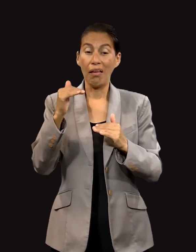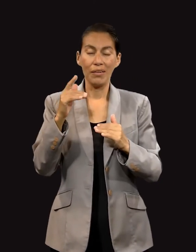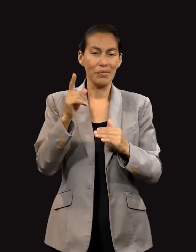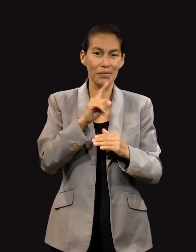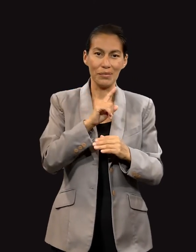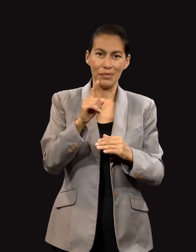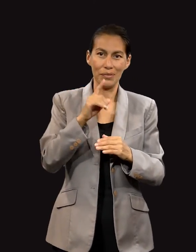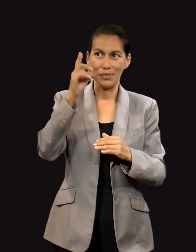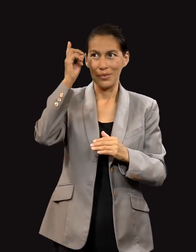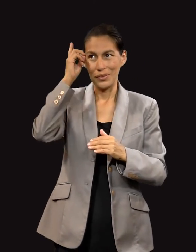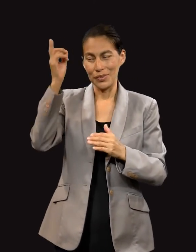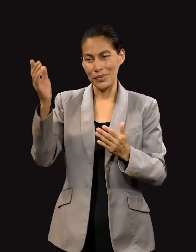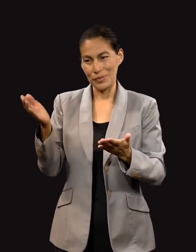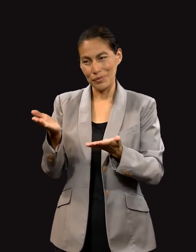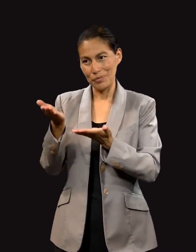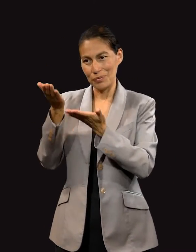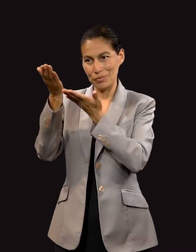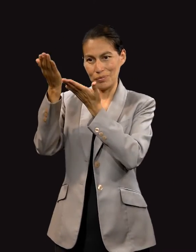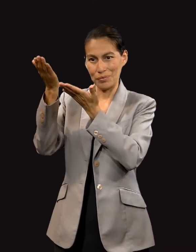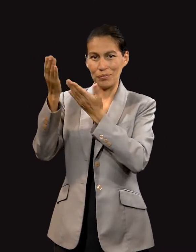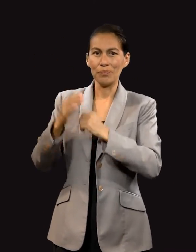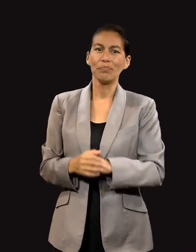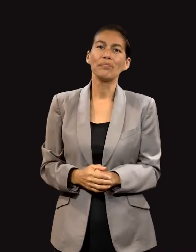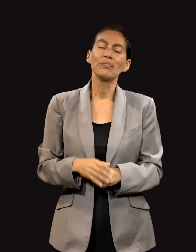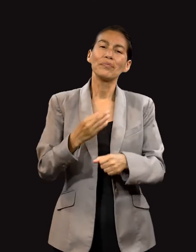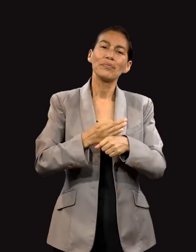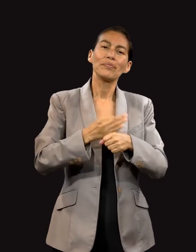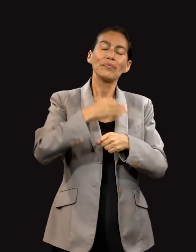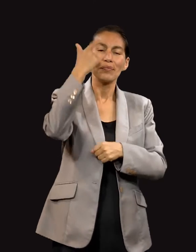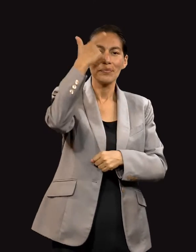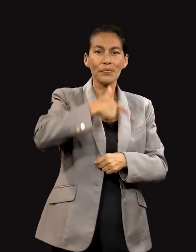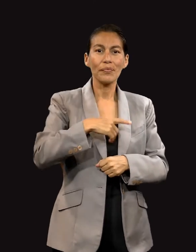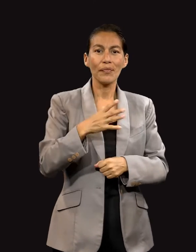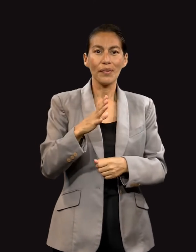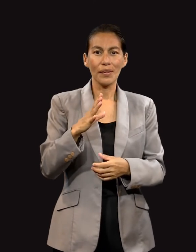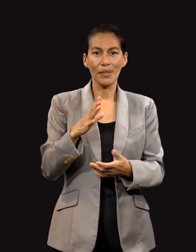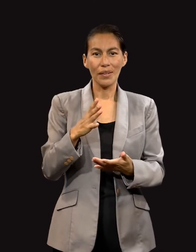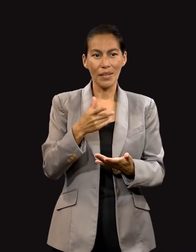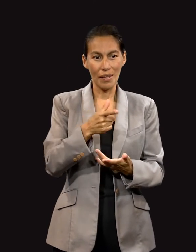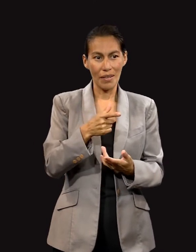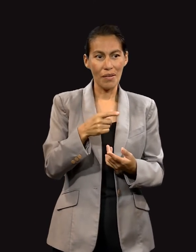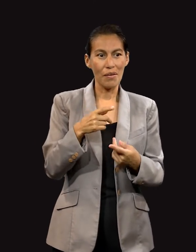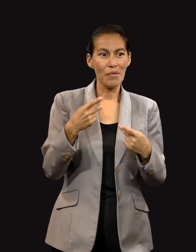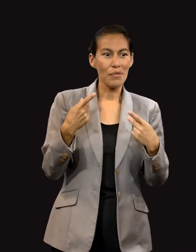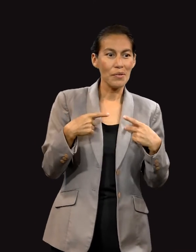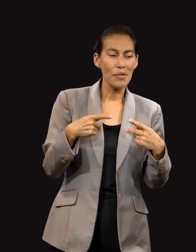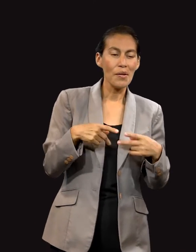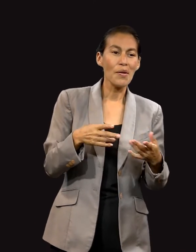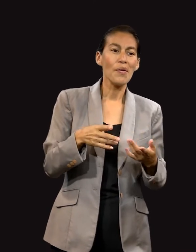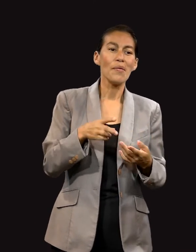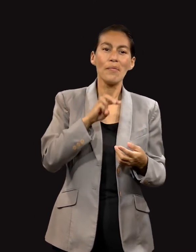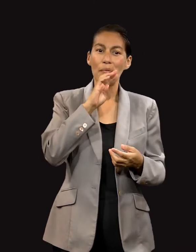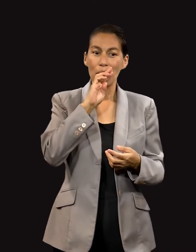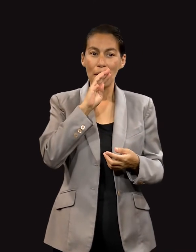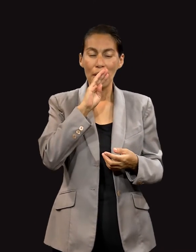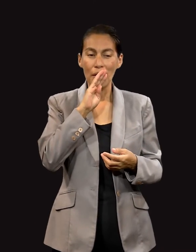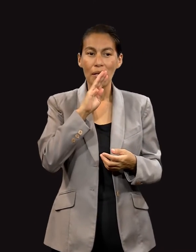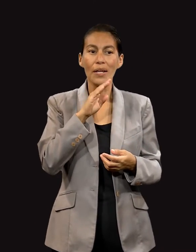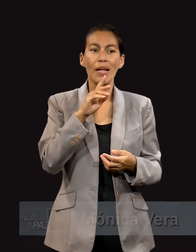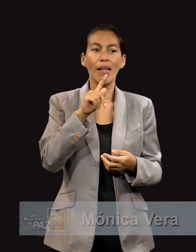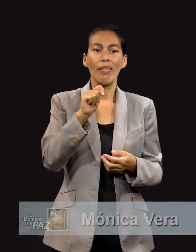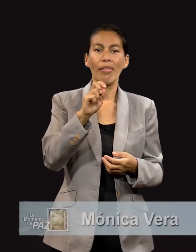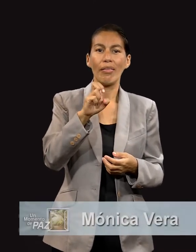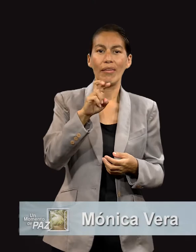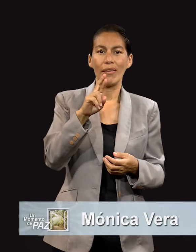tenemos a Teresita Hernández y Mónica Vera, que nos acompañan en el estudio para